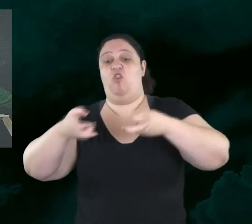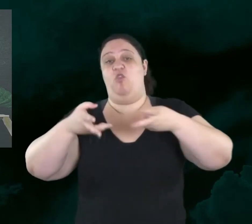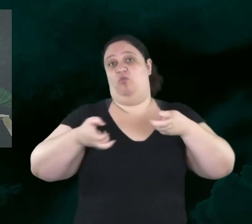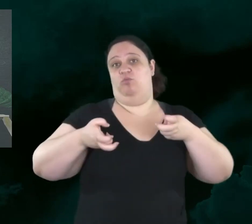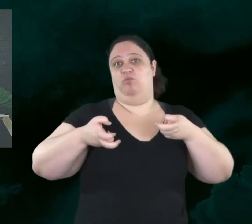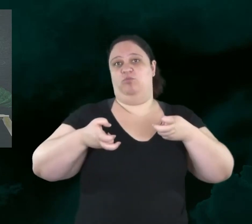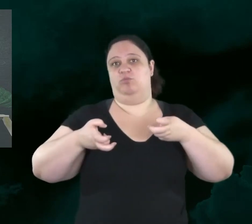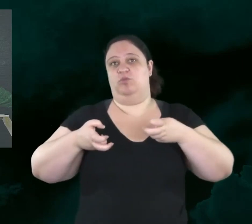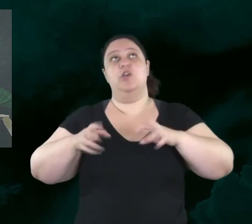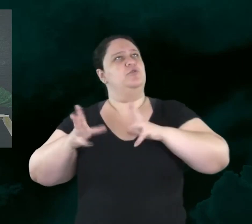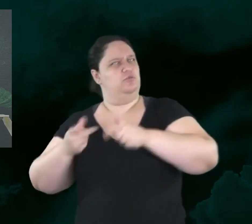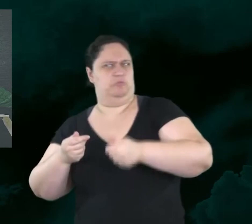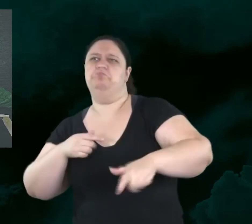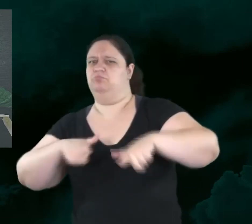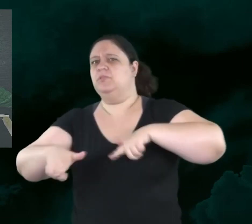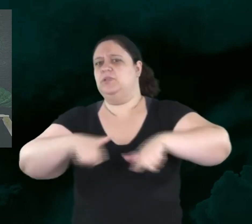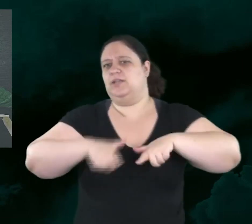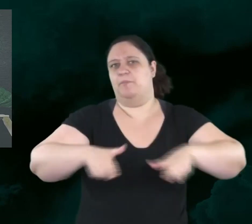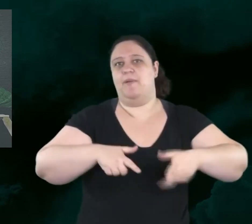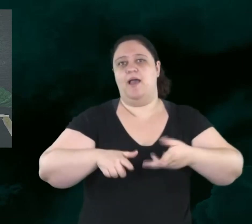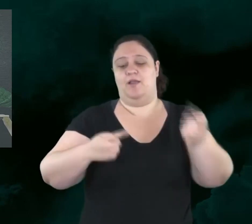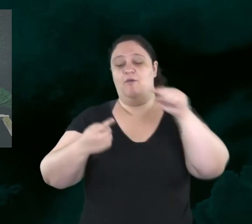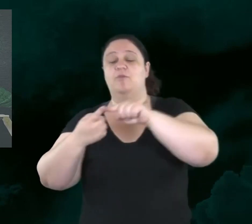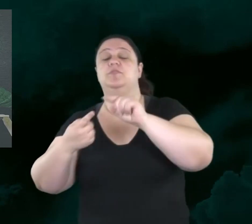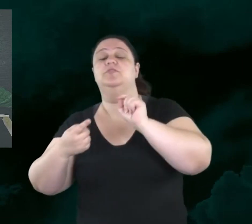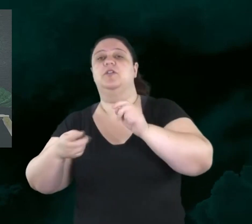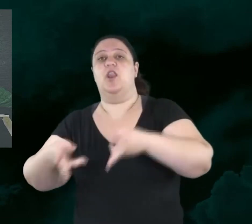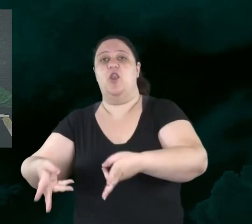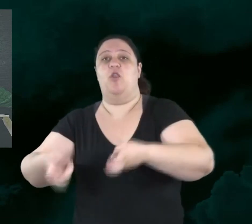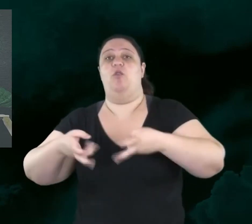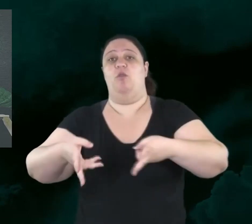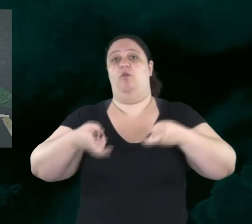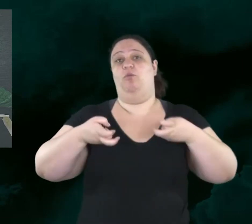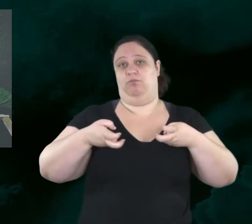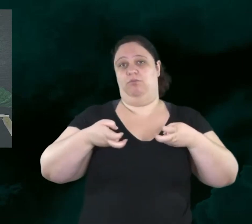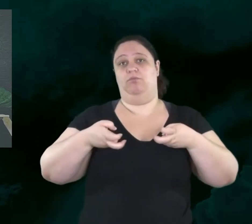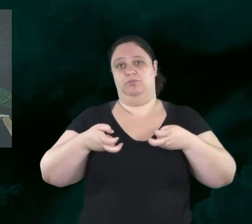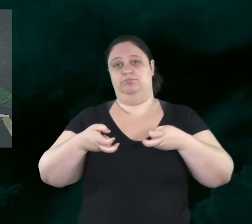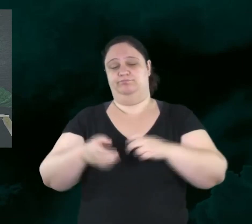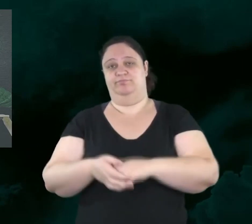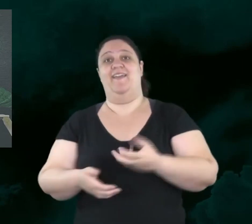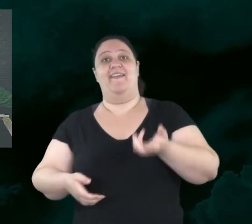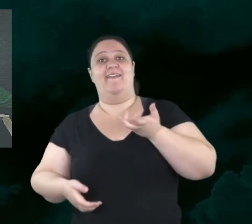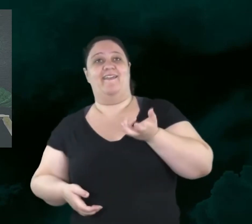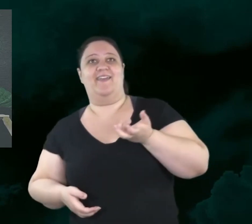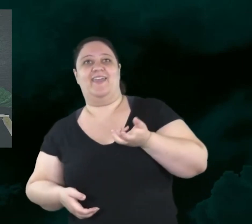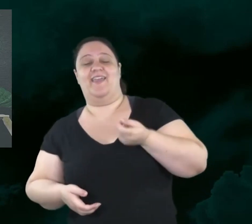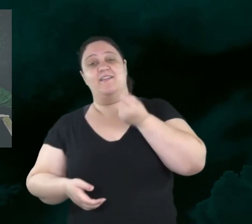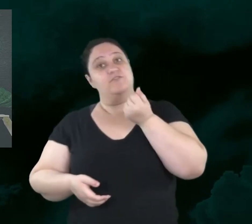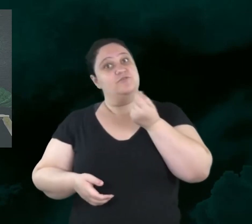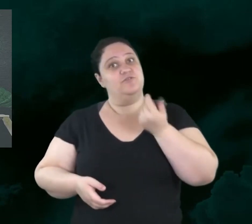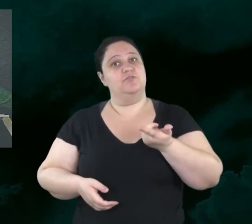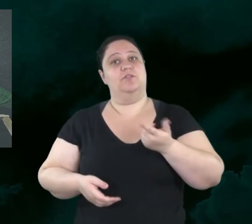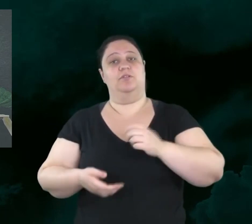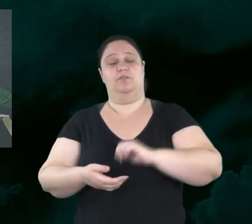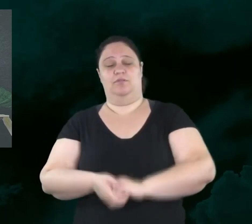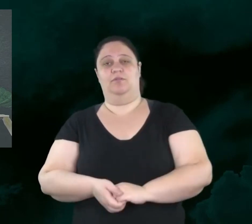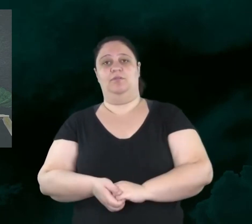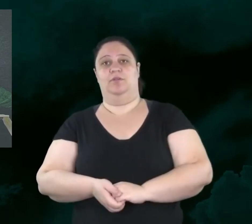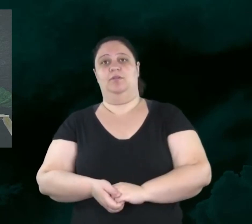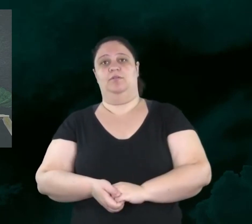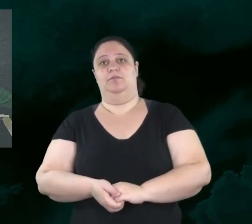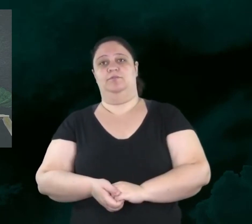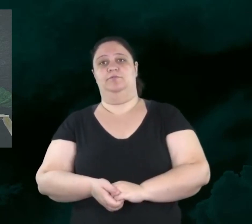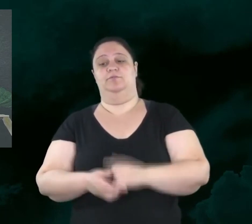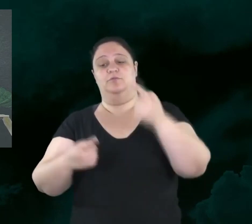lucro. Todos não trabalham em função da receita em função do